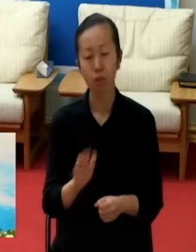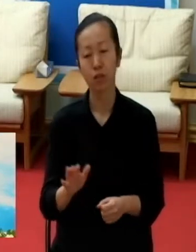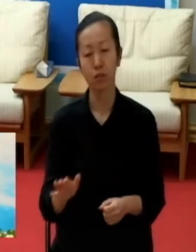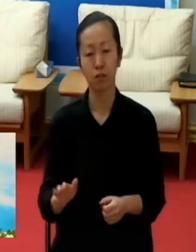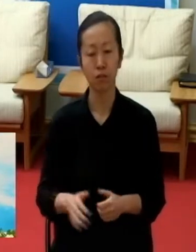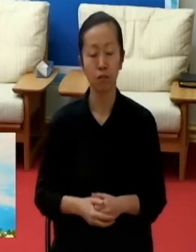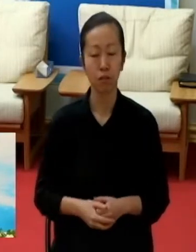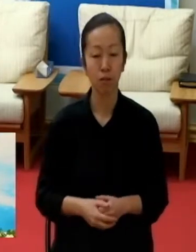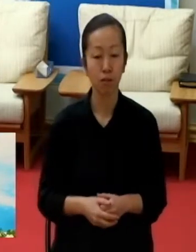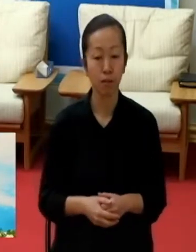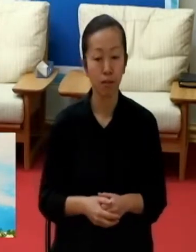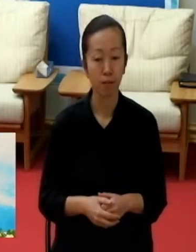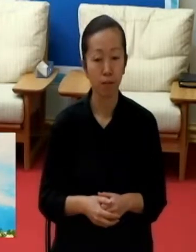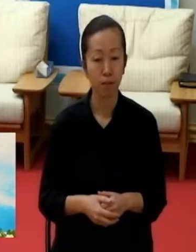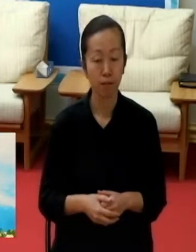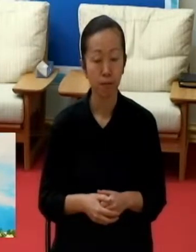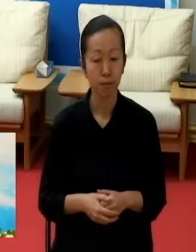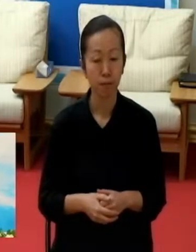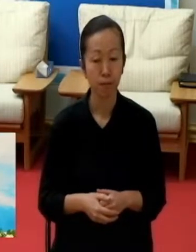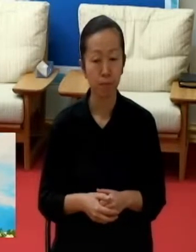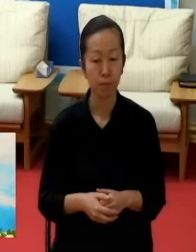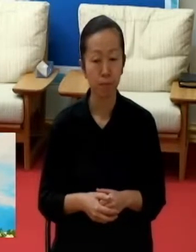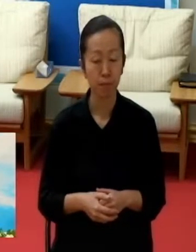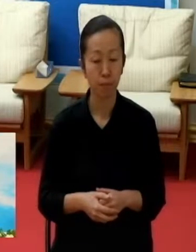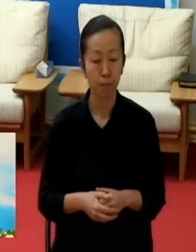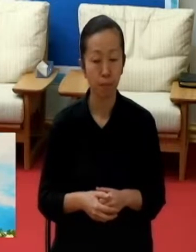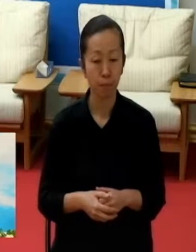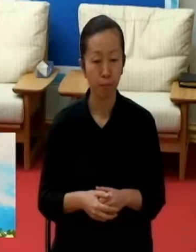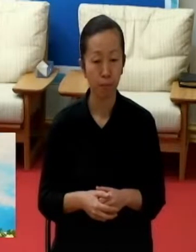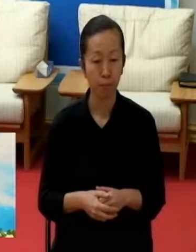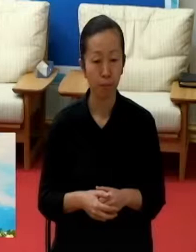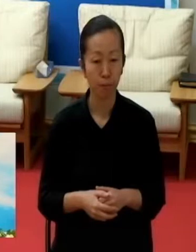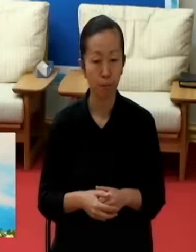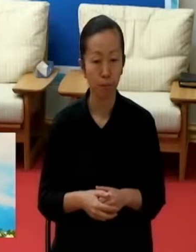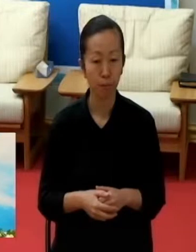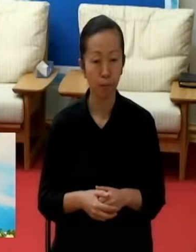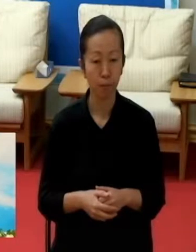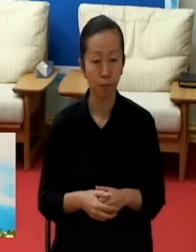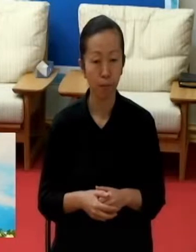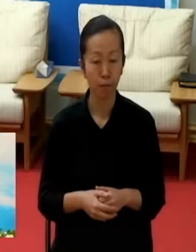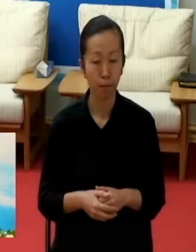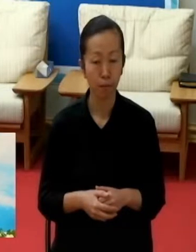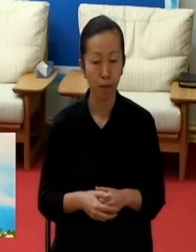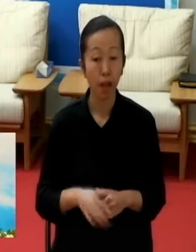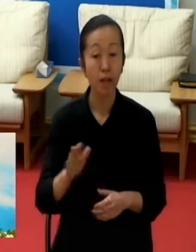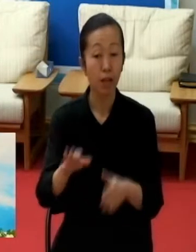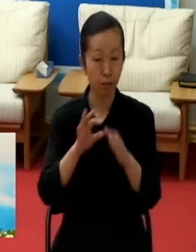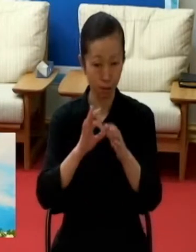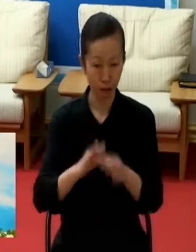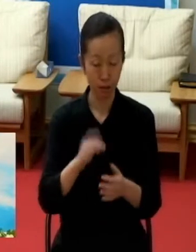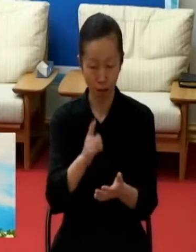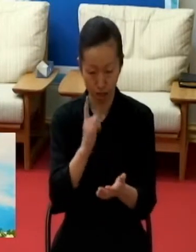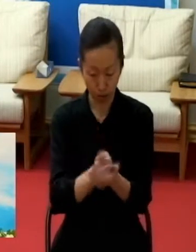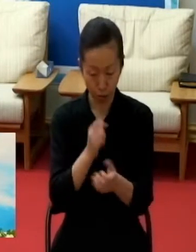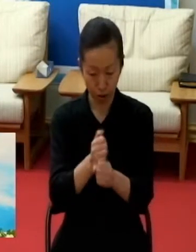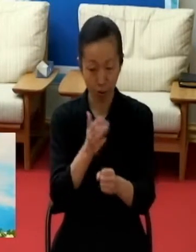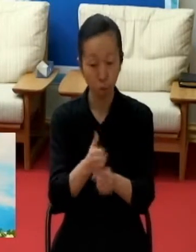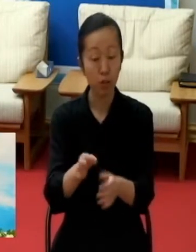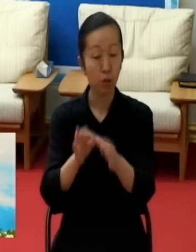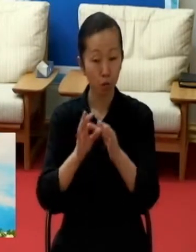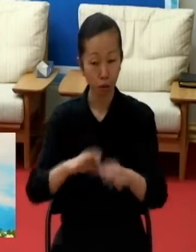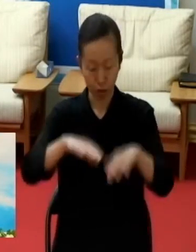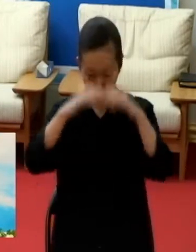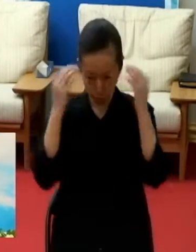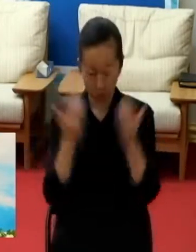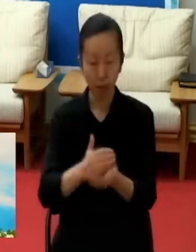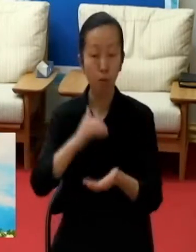하나님 나라의 작품을 만드는 우리 모든 성도님들 다 되시길 그리스도 예수 이름으로 축원드립니다. ですからこのただの信仰によって全